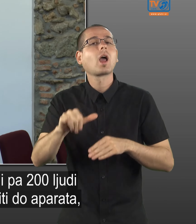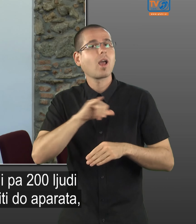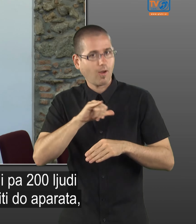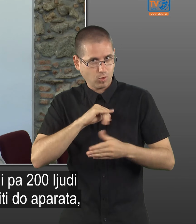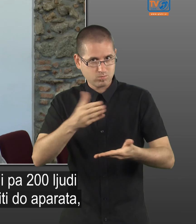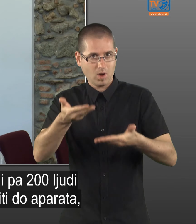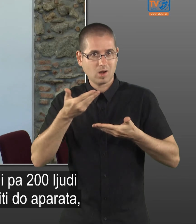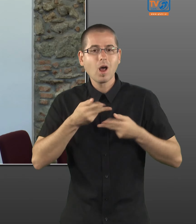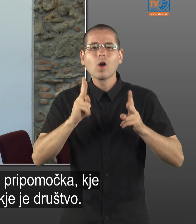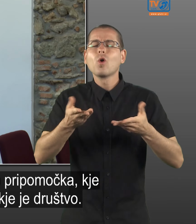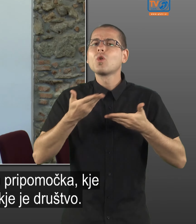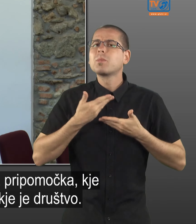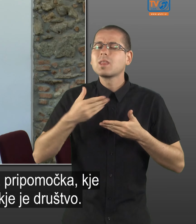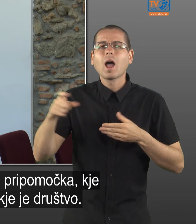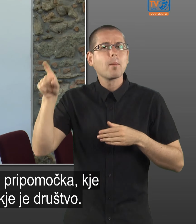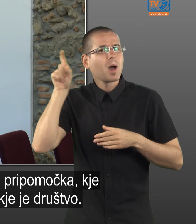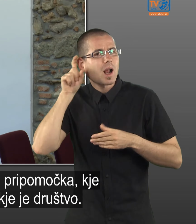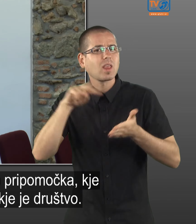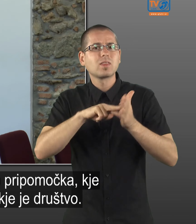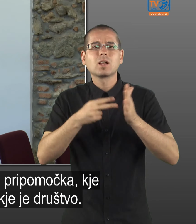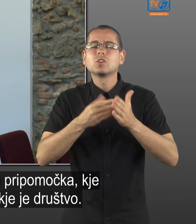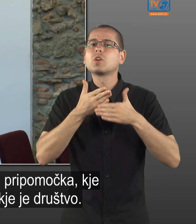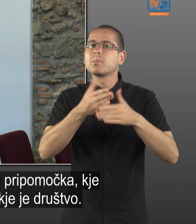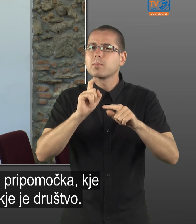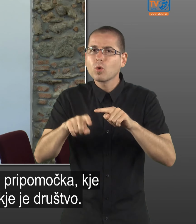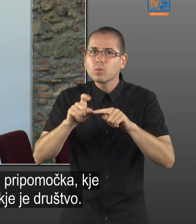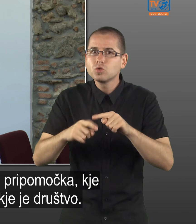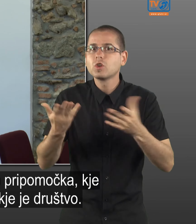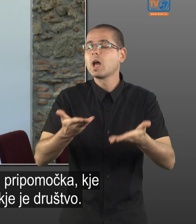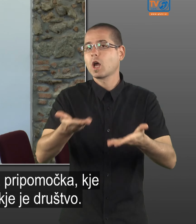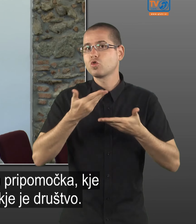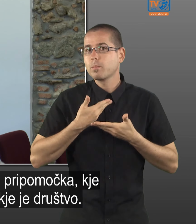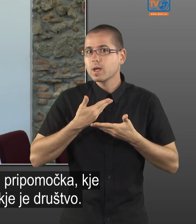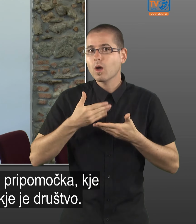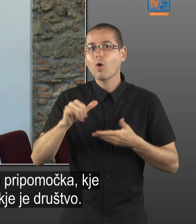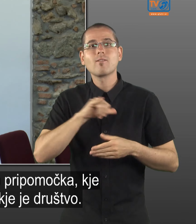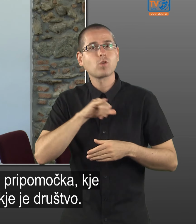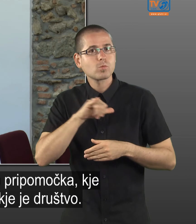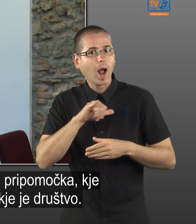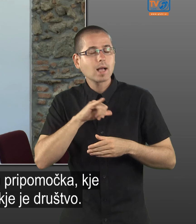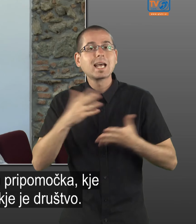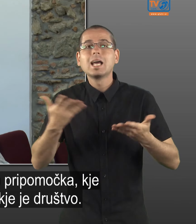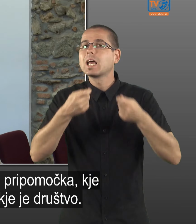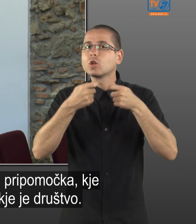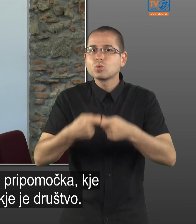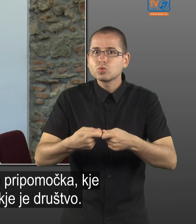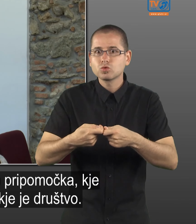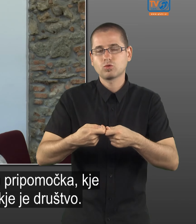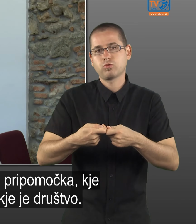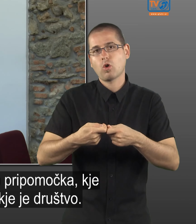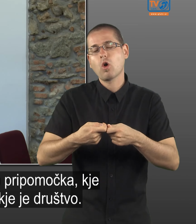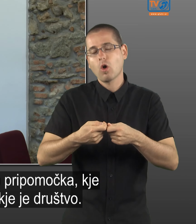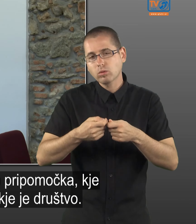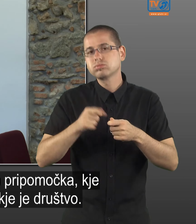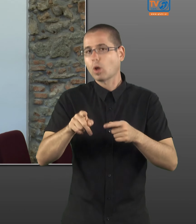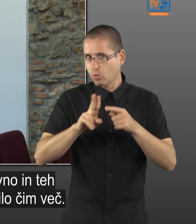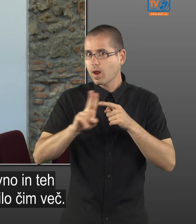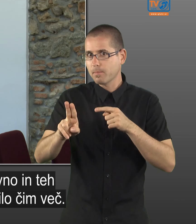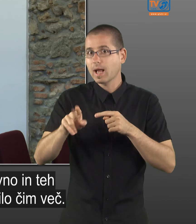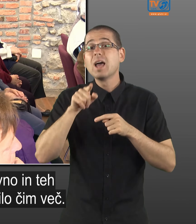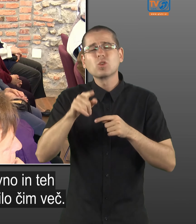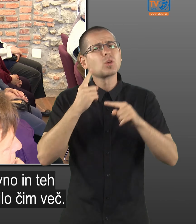kako priti do aparata, kako priti do tehničnega pripomočka, kje dobijem informacije, kje je društvo v petah. To je